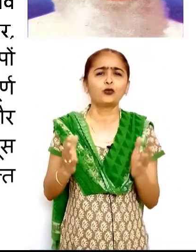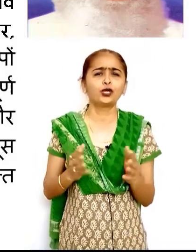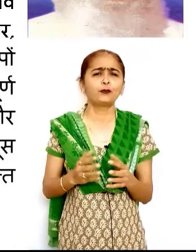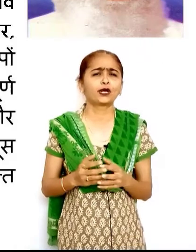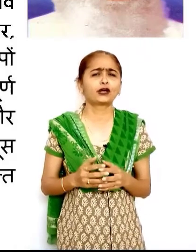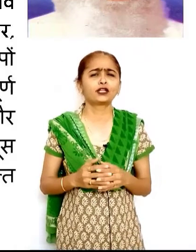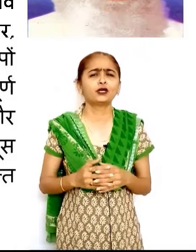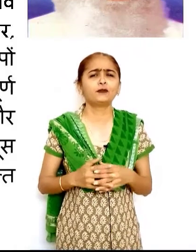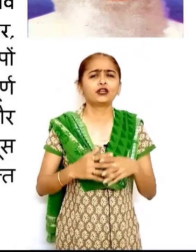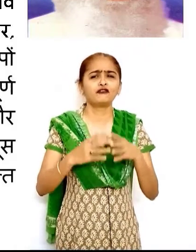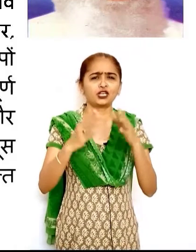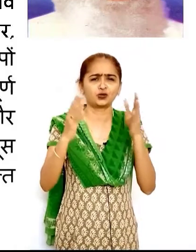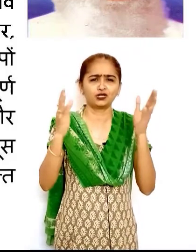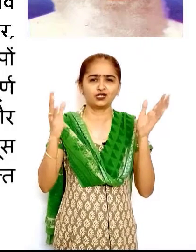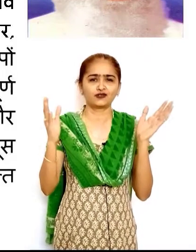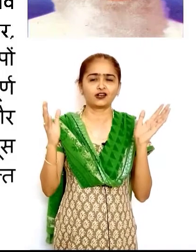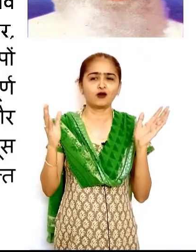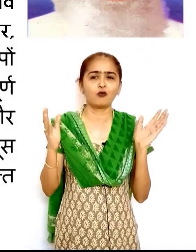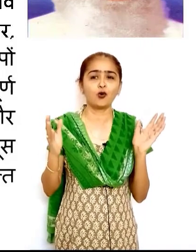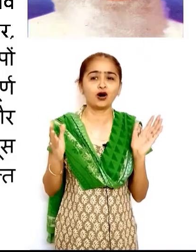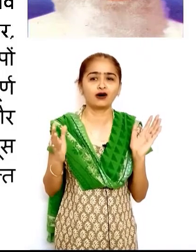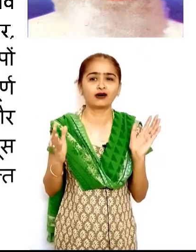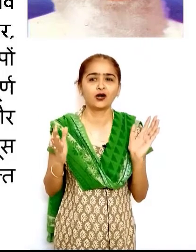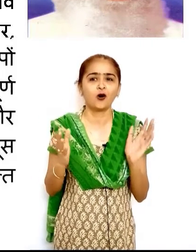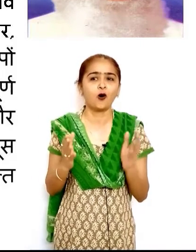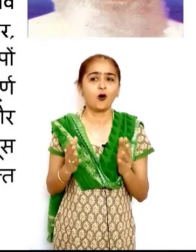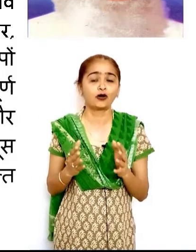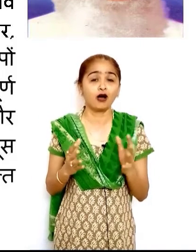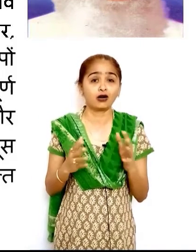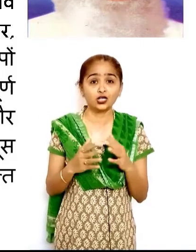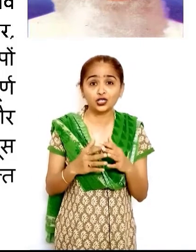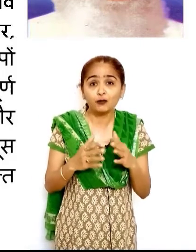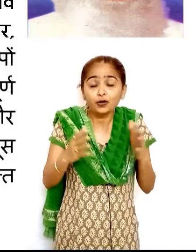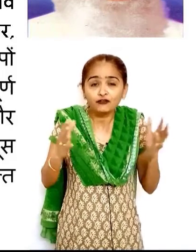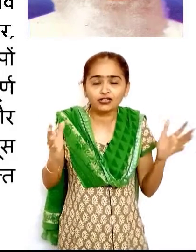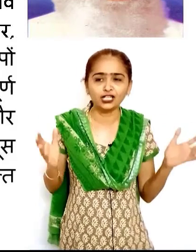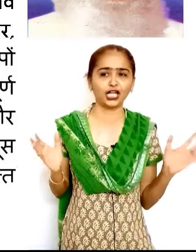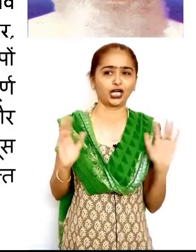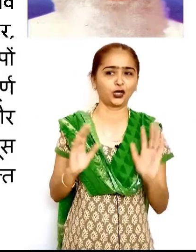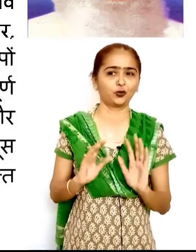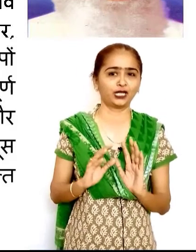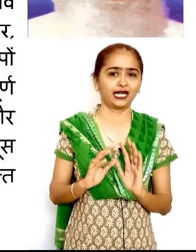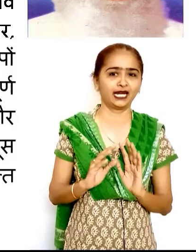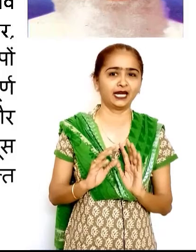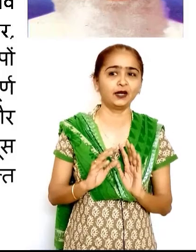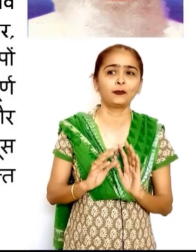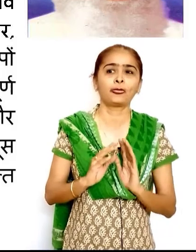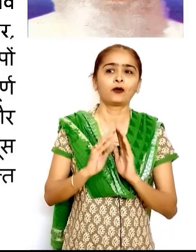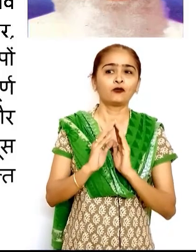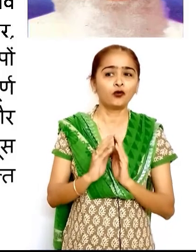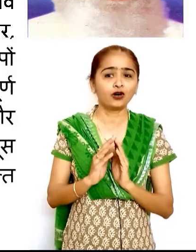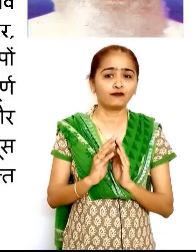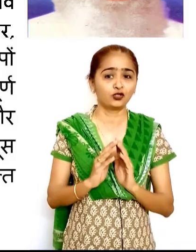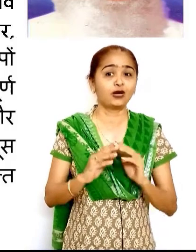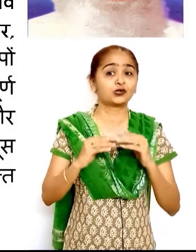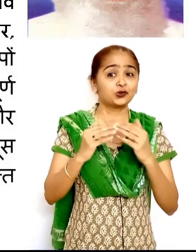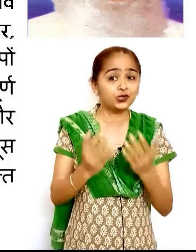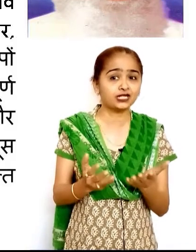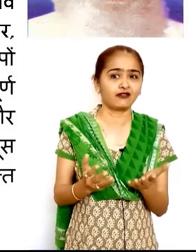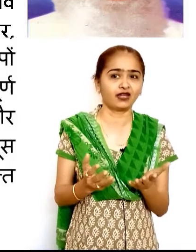पूरी प्रकृति परिवेश में जिस तरह मोहक और आकर्षक परिवर्तन देखने को मिलते हैं वो कवि जो महसूस करते